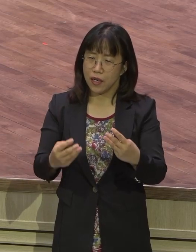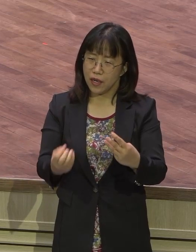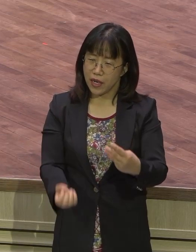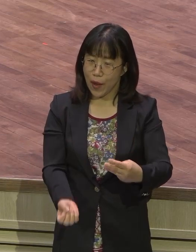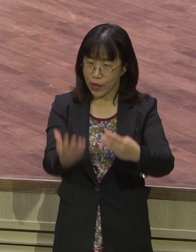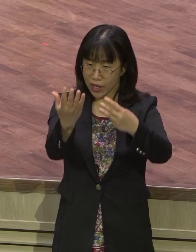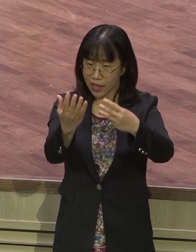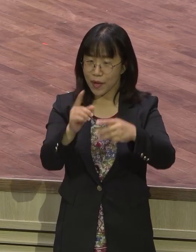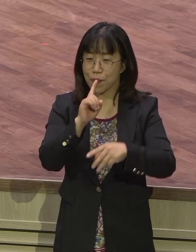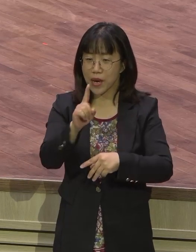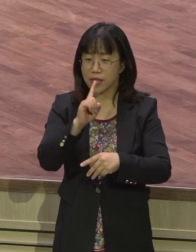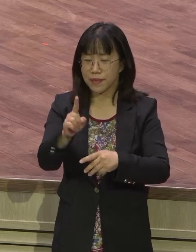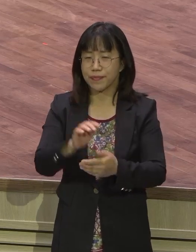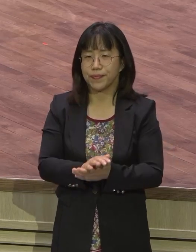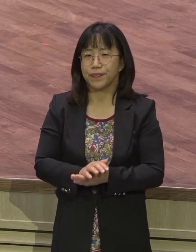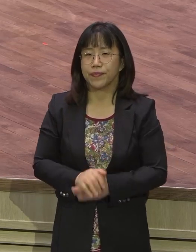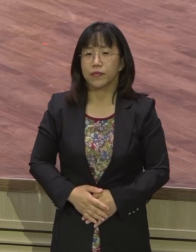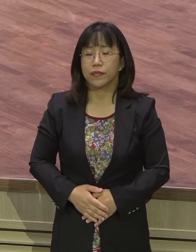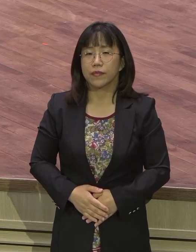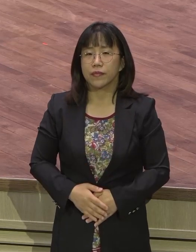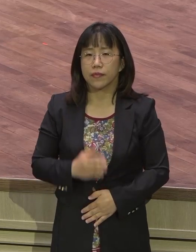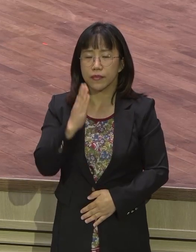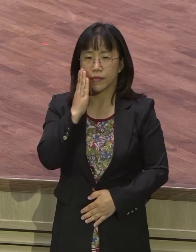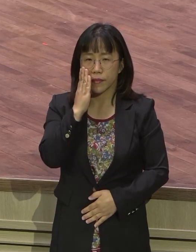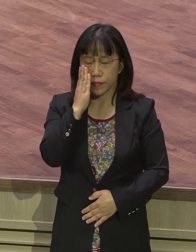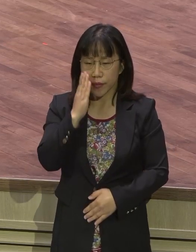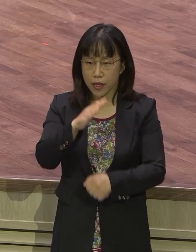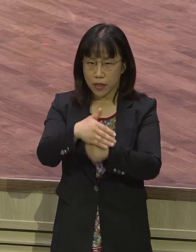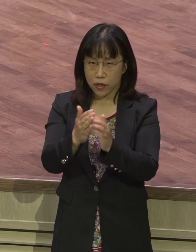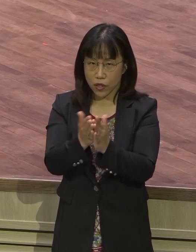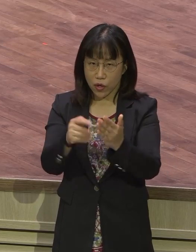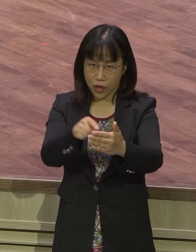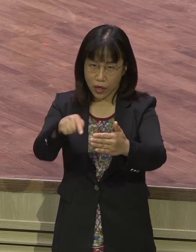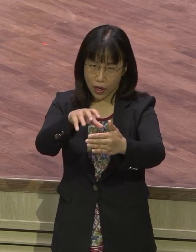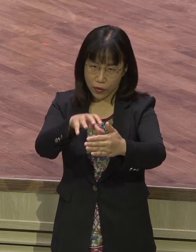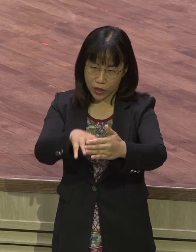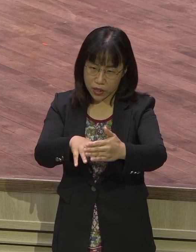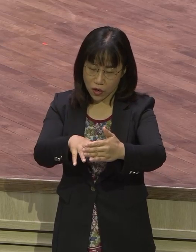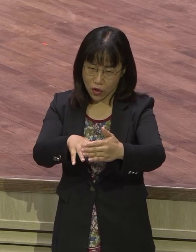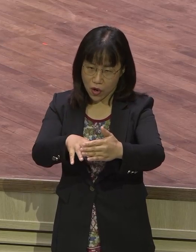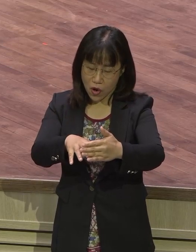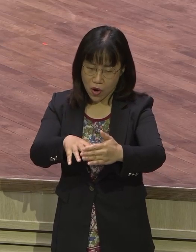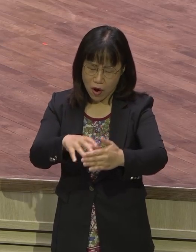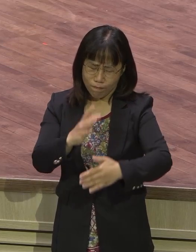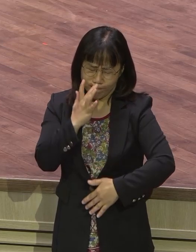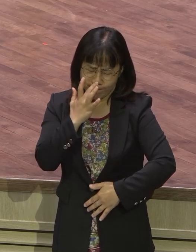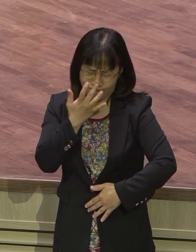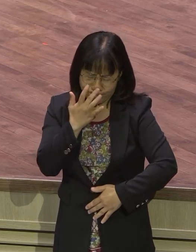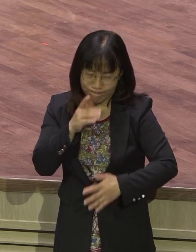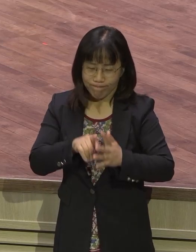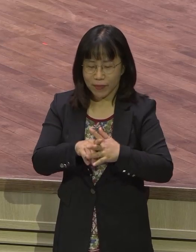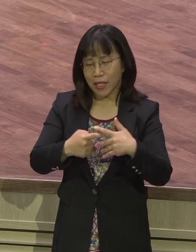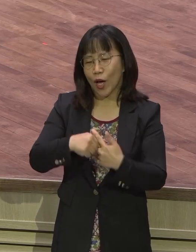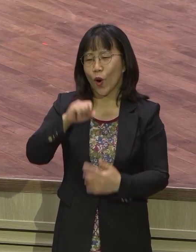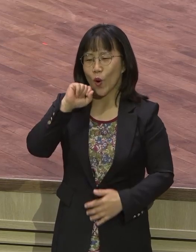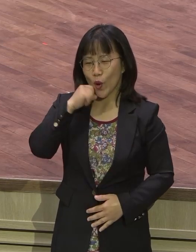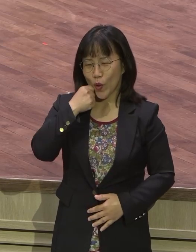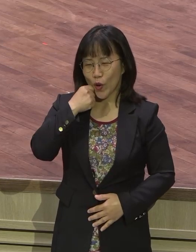살펴보겠는데 성경 말씀 중에서 가장 읽기 어려운 말씀을